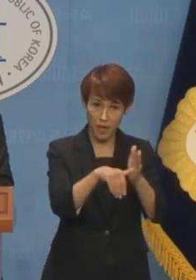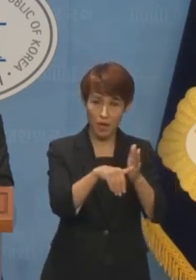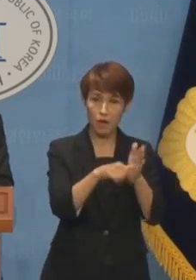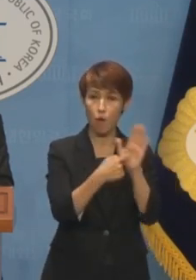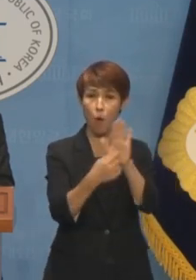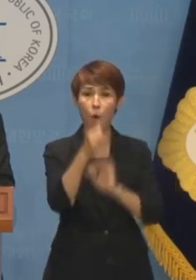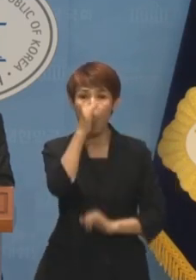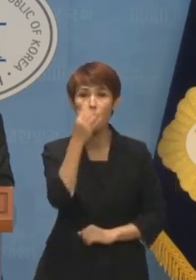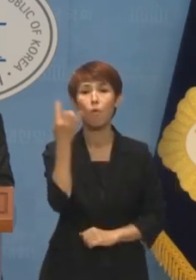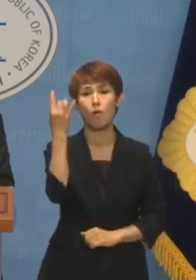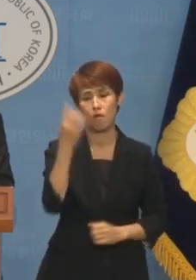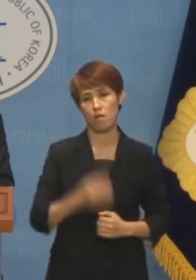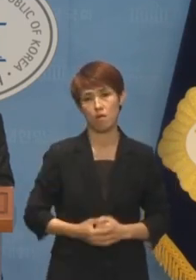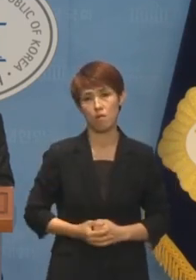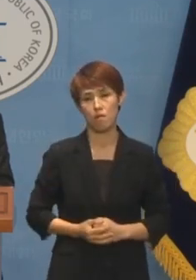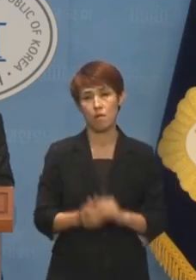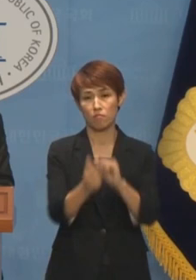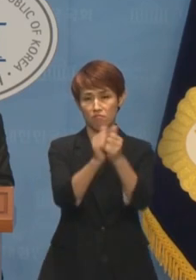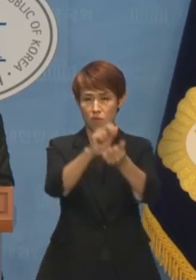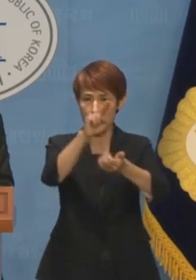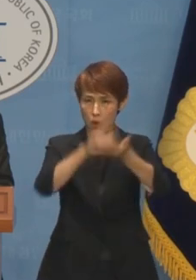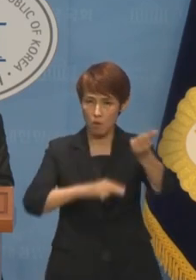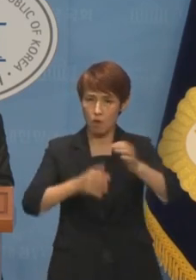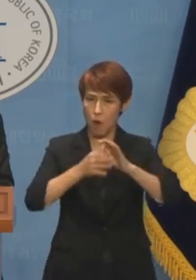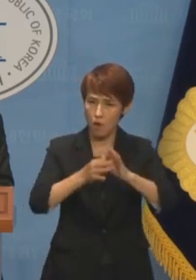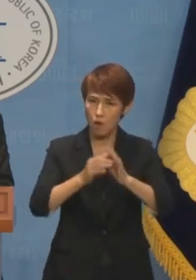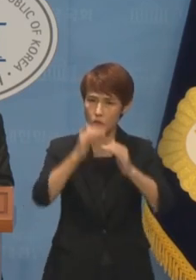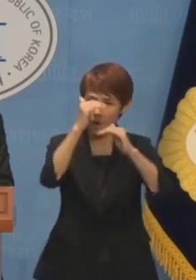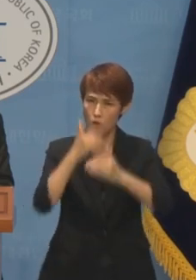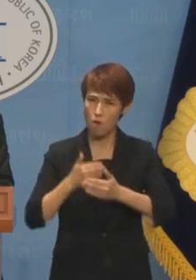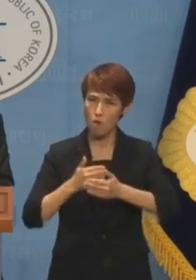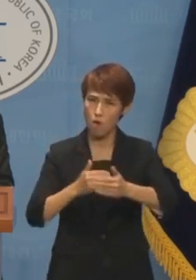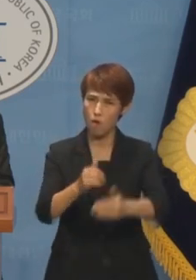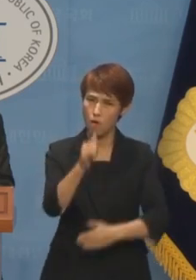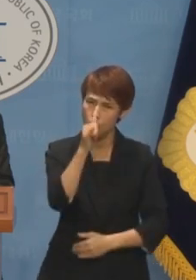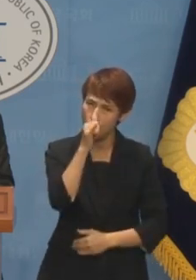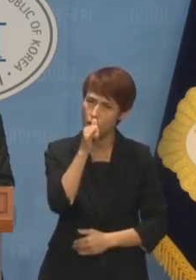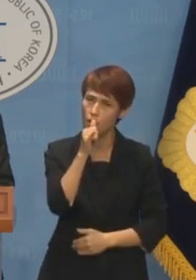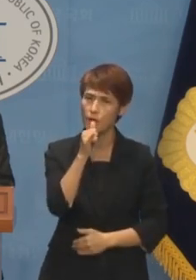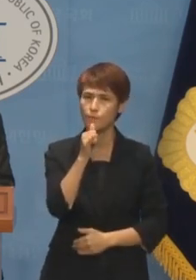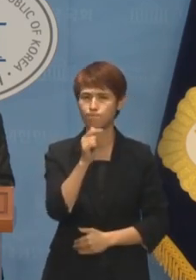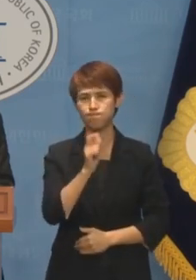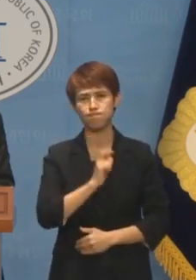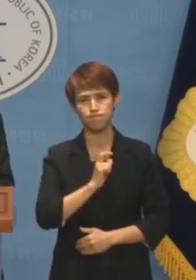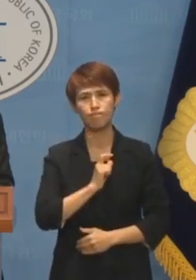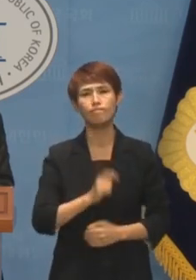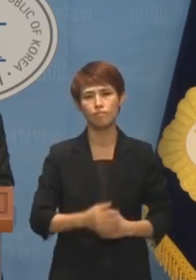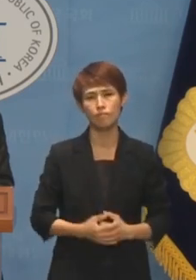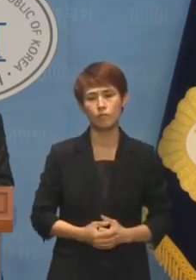점에서 지분 매각 관련 논의가 진전된 것 아니냐는 말도 나오고 있습니다.